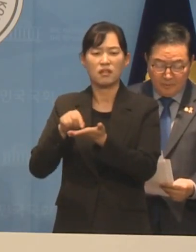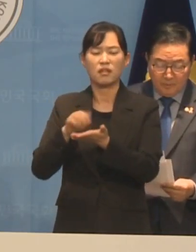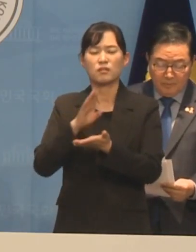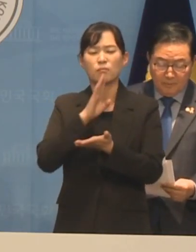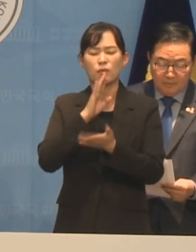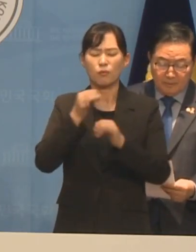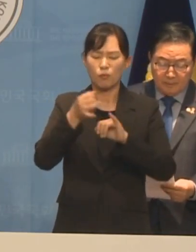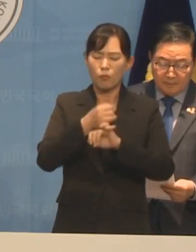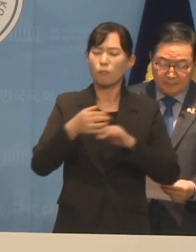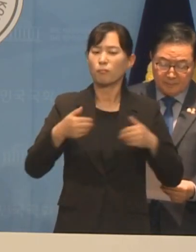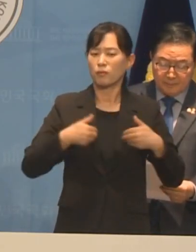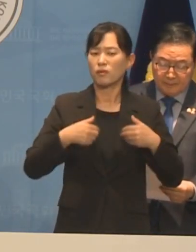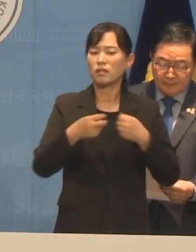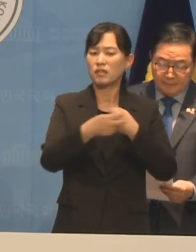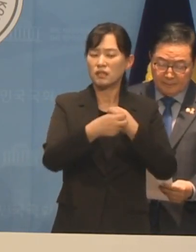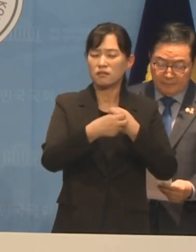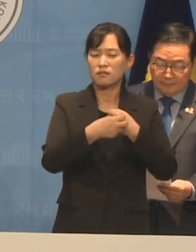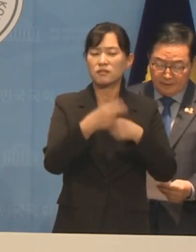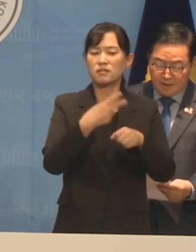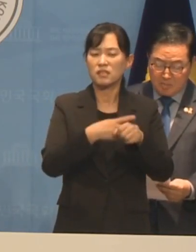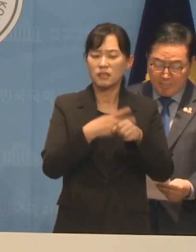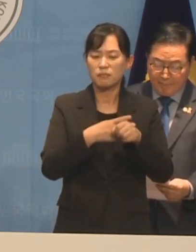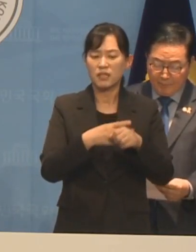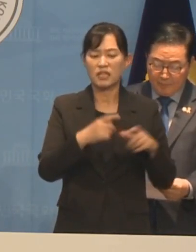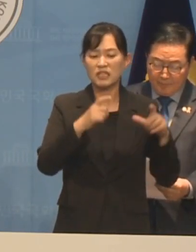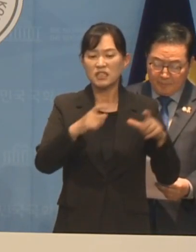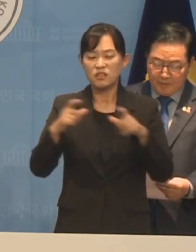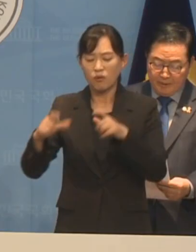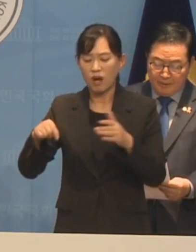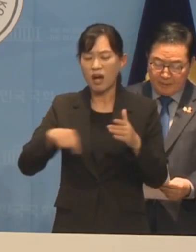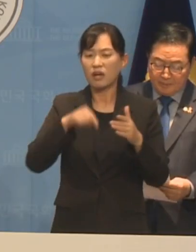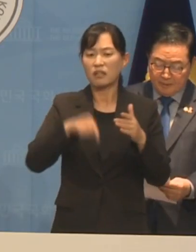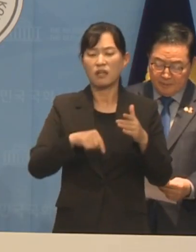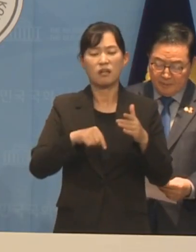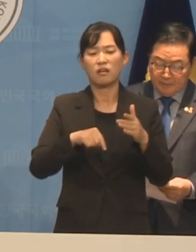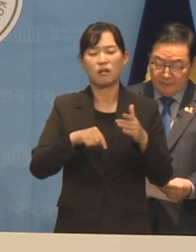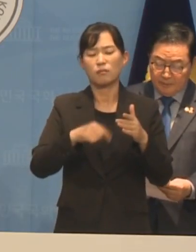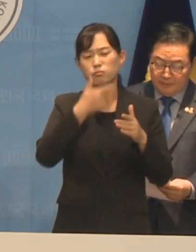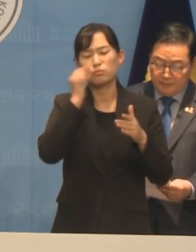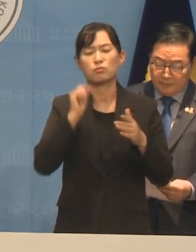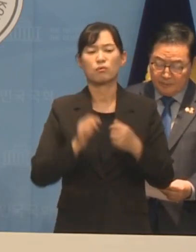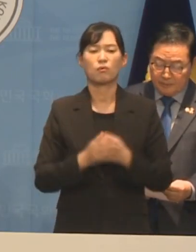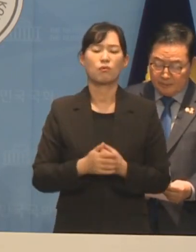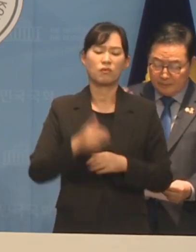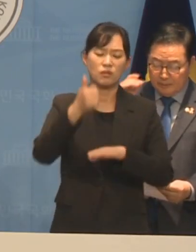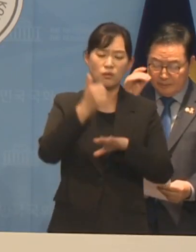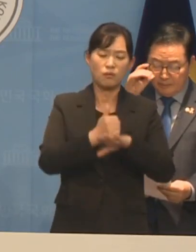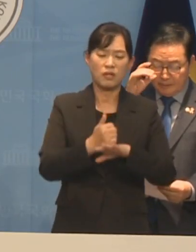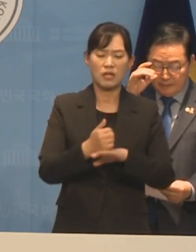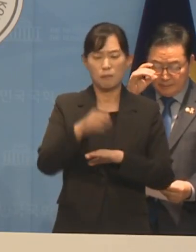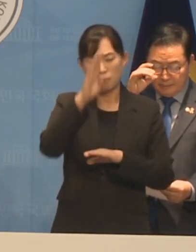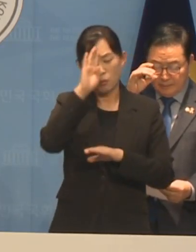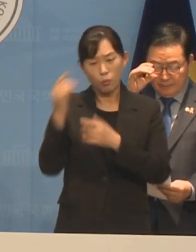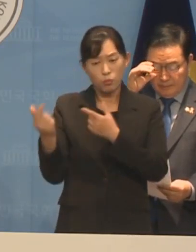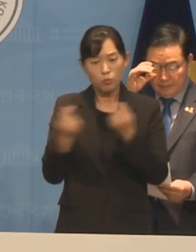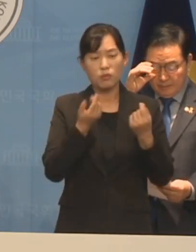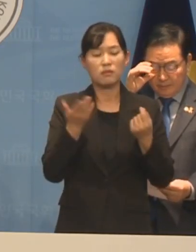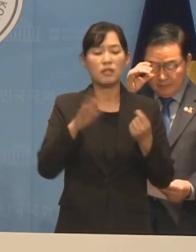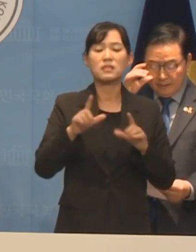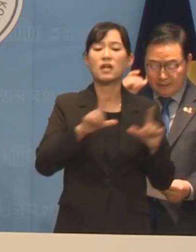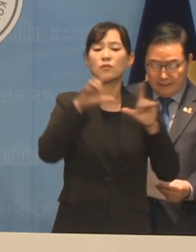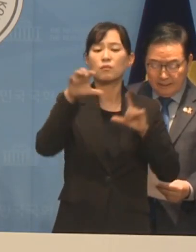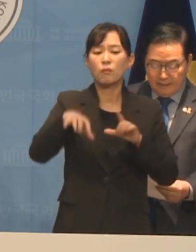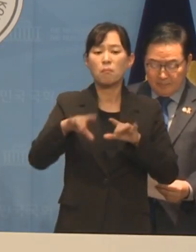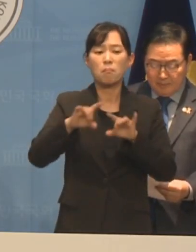필수 의료 분야에 지역 내 자체 충족이 어렵습니다. 그 결과 같은 질병임에도 사는